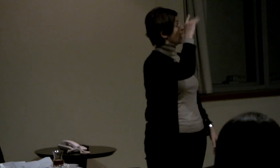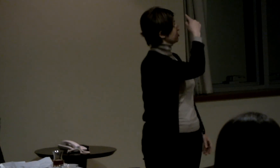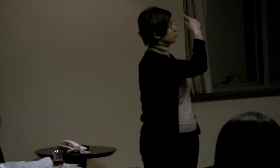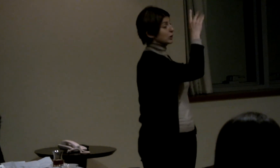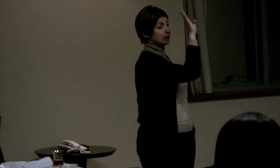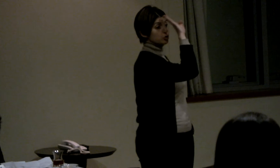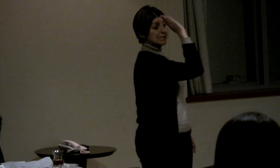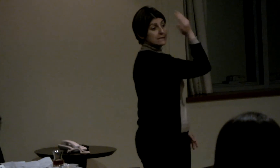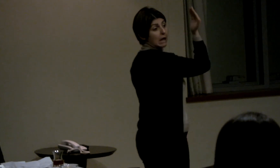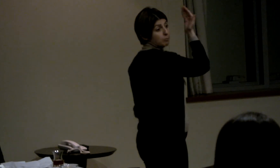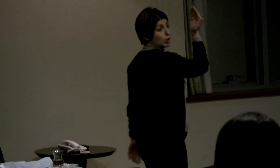İstanbul'a kalırsa İstanbul'a.